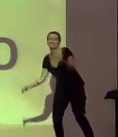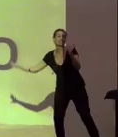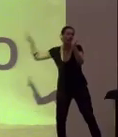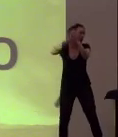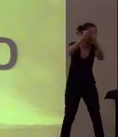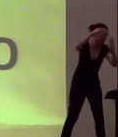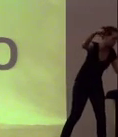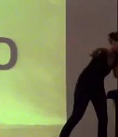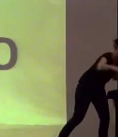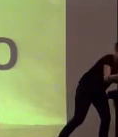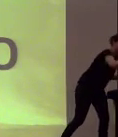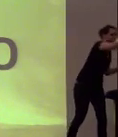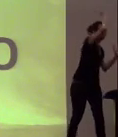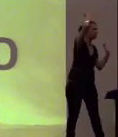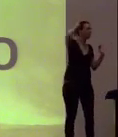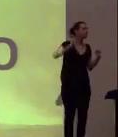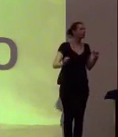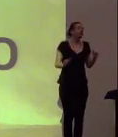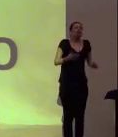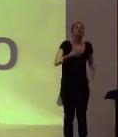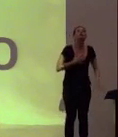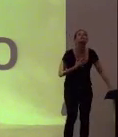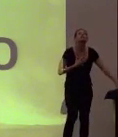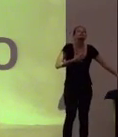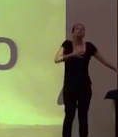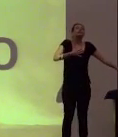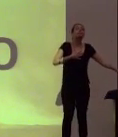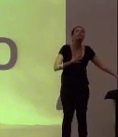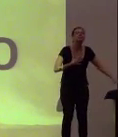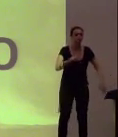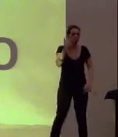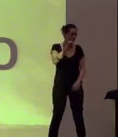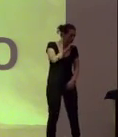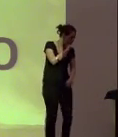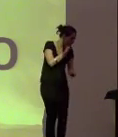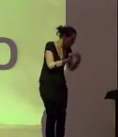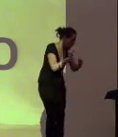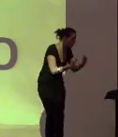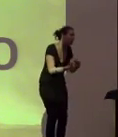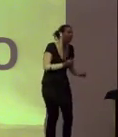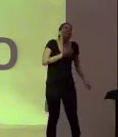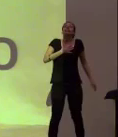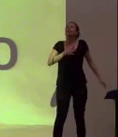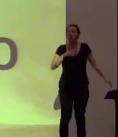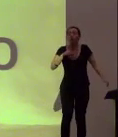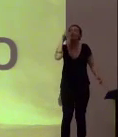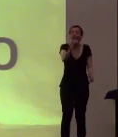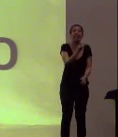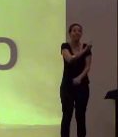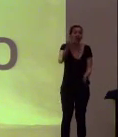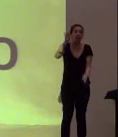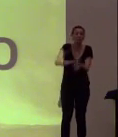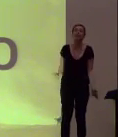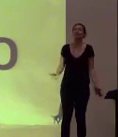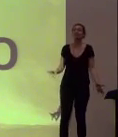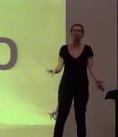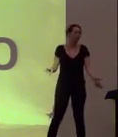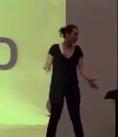casa. Quando ele chegou em casa, ele entrou. E o pai dele perguntou, o que aconteceu? Pai, eu falei para ele o